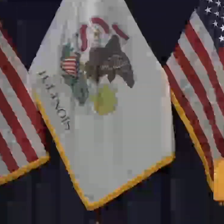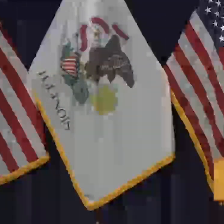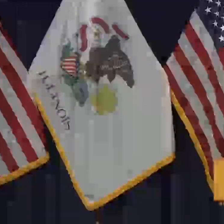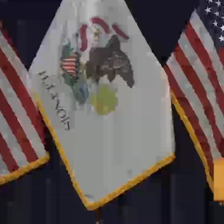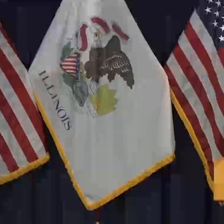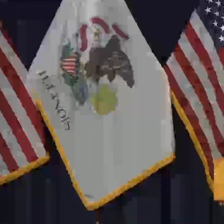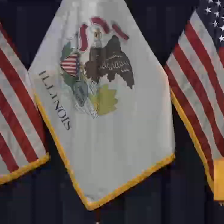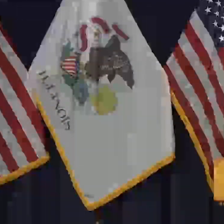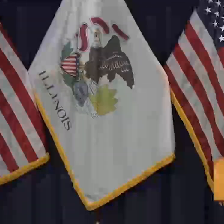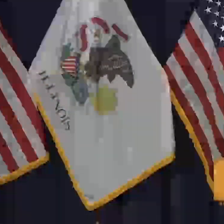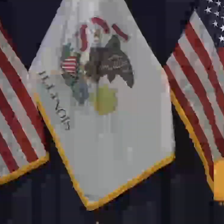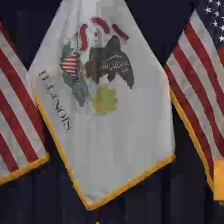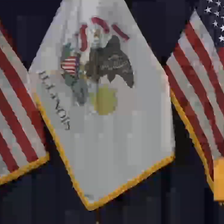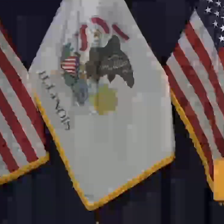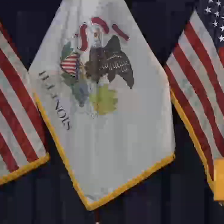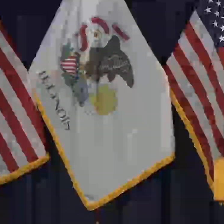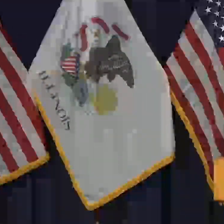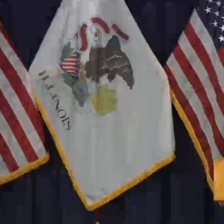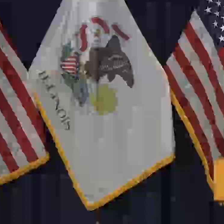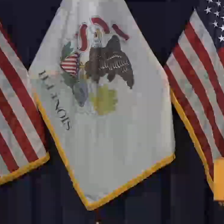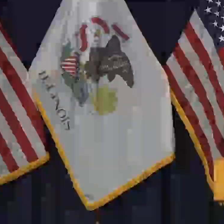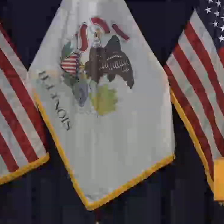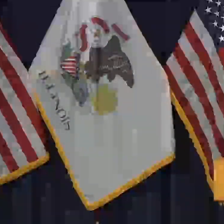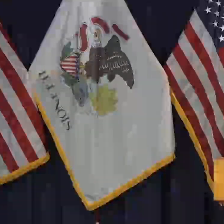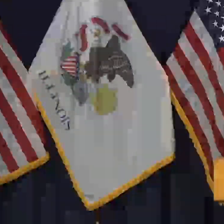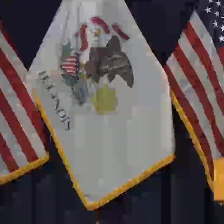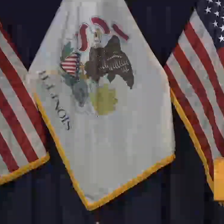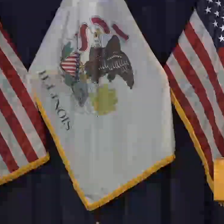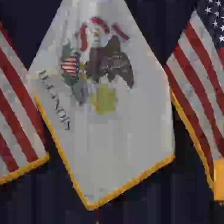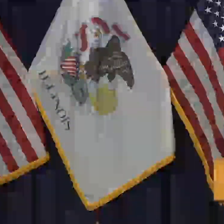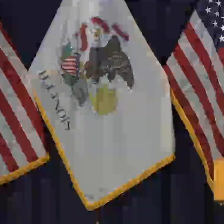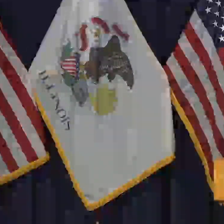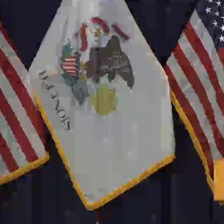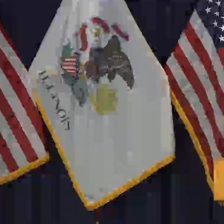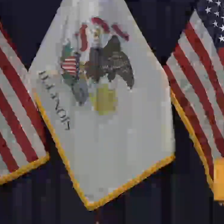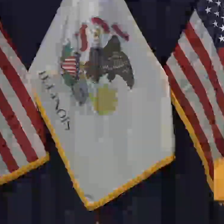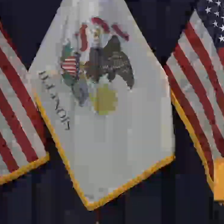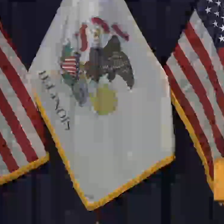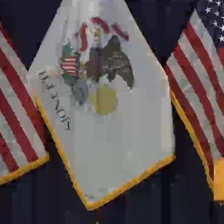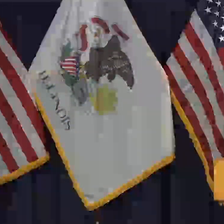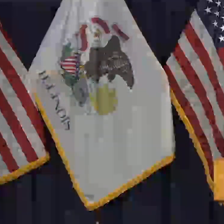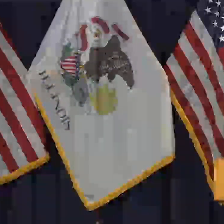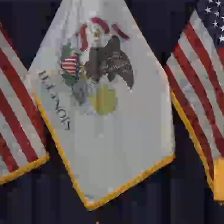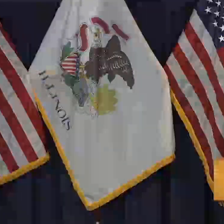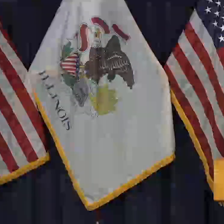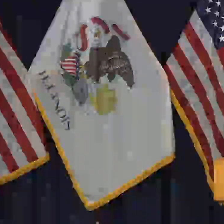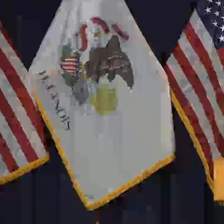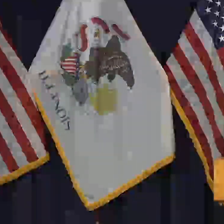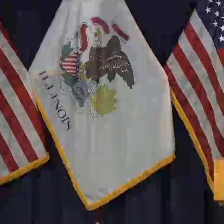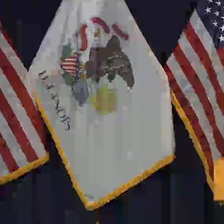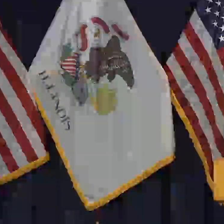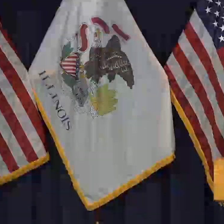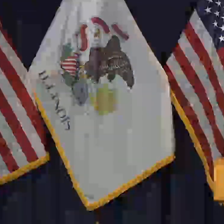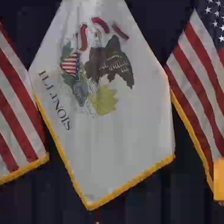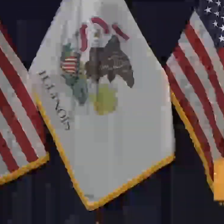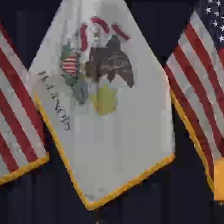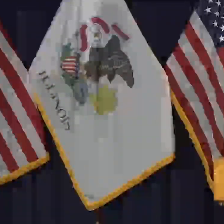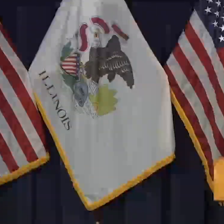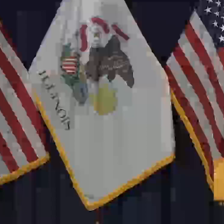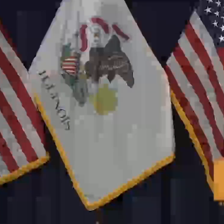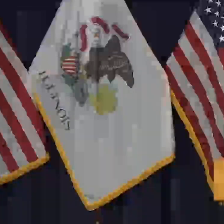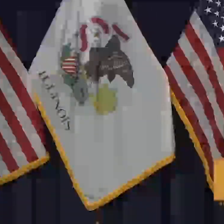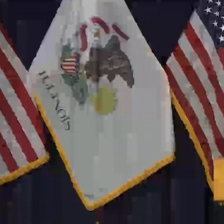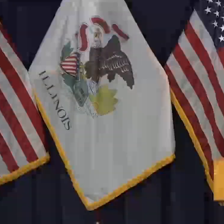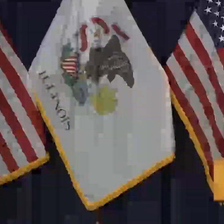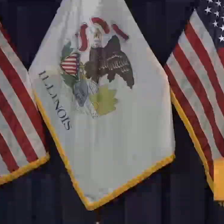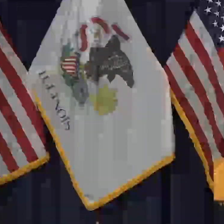cuando necesitamos salir. Con frecuencia debemos lavarnos las manos con jabón. Si continuamos haciendo